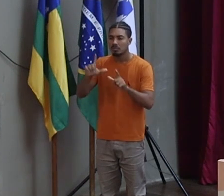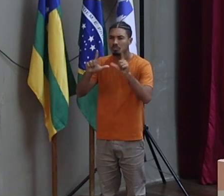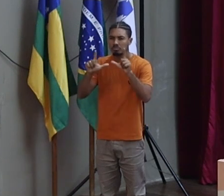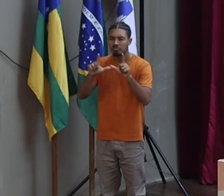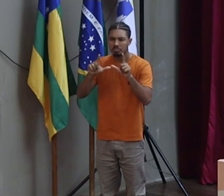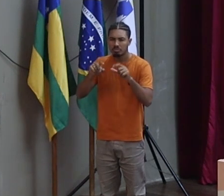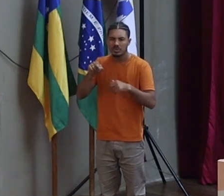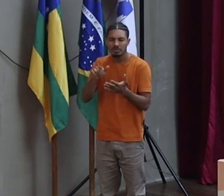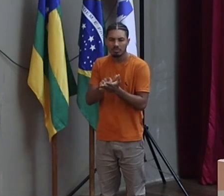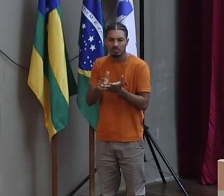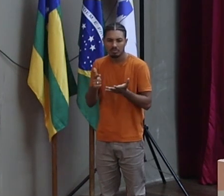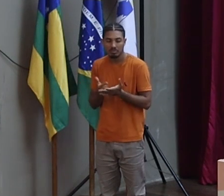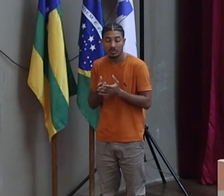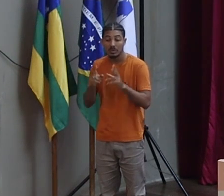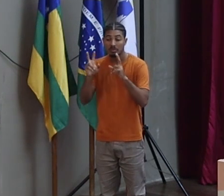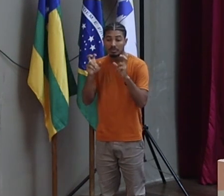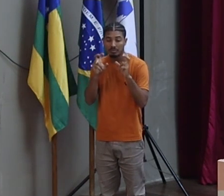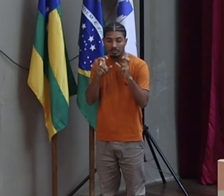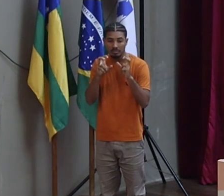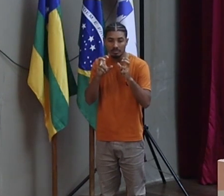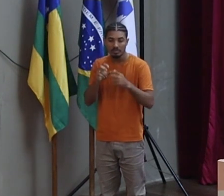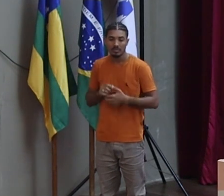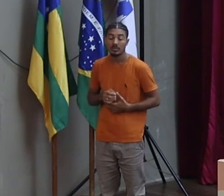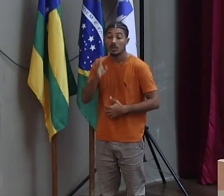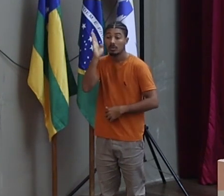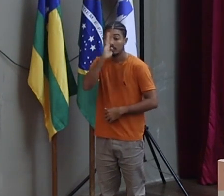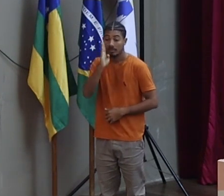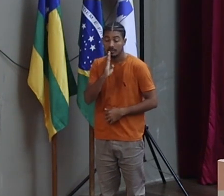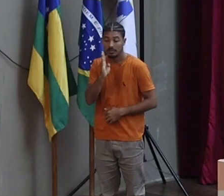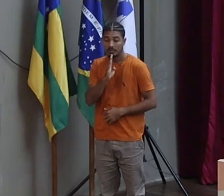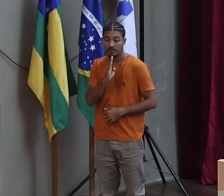política e geopolítica que dizia que o Brasil